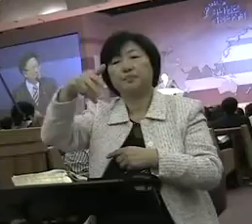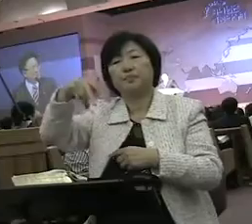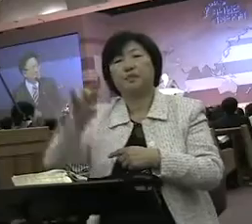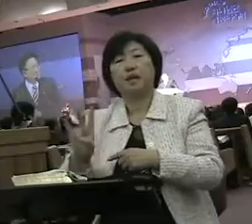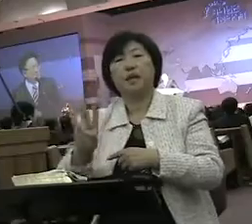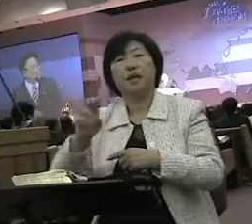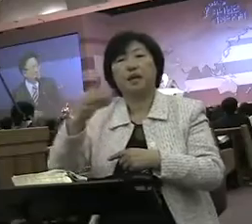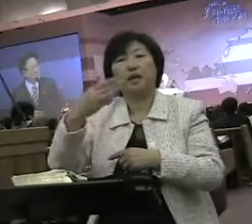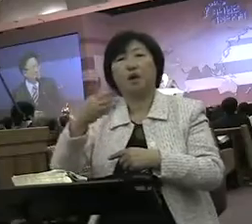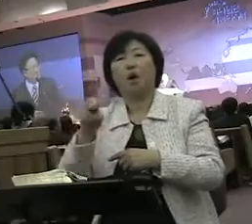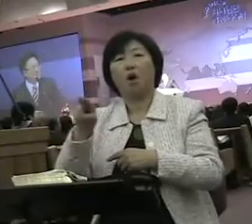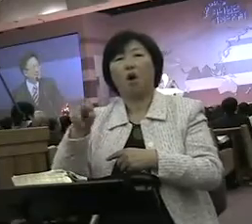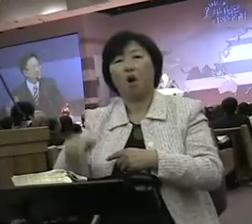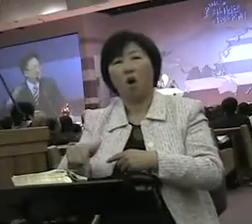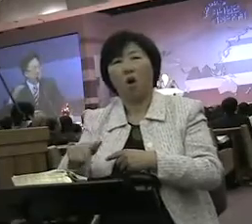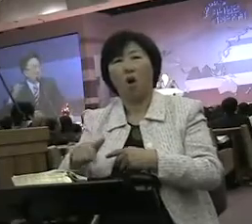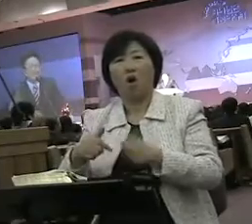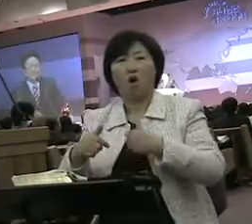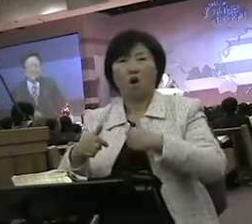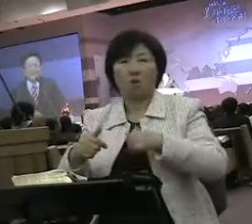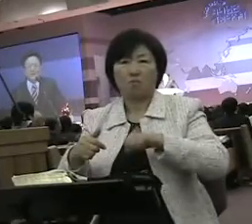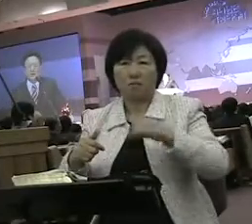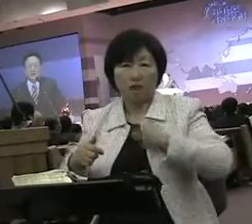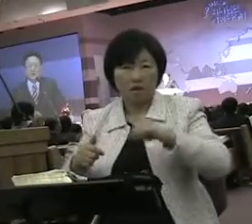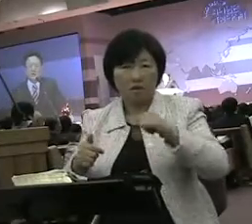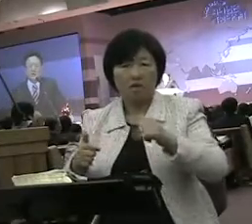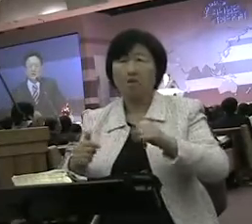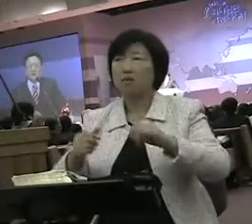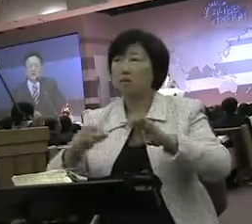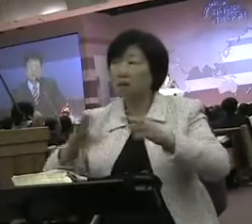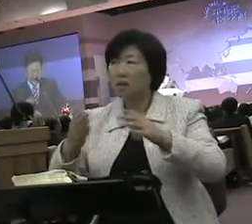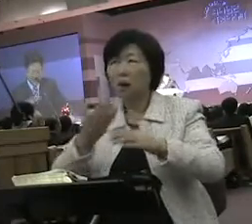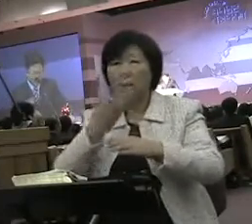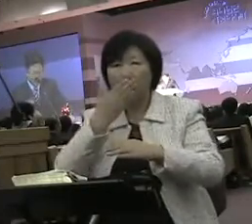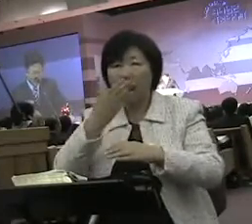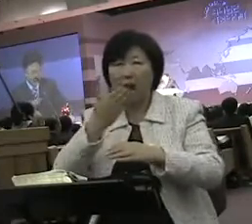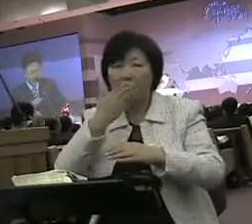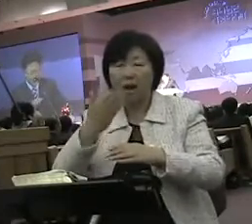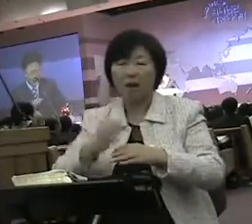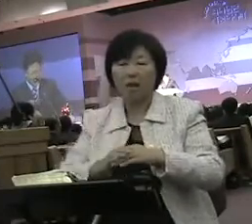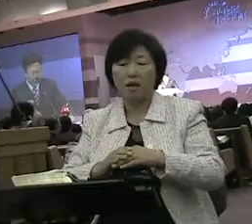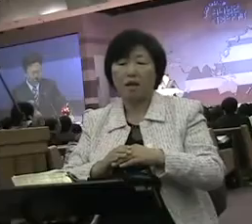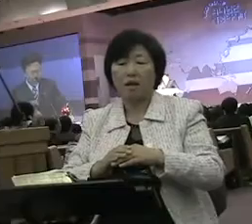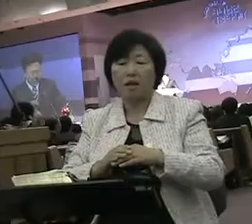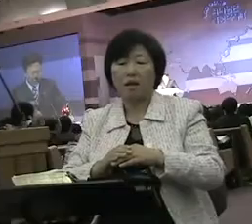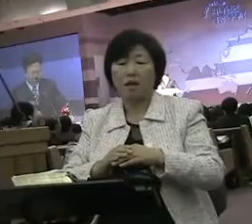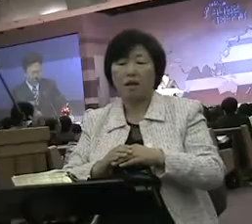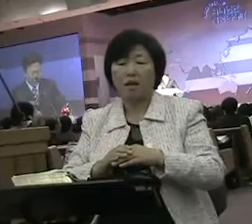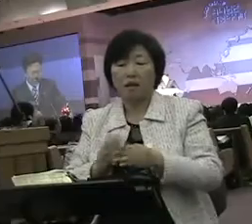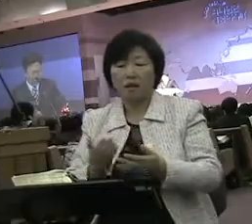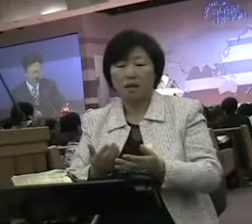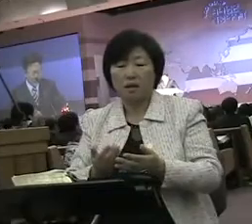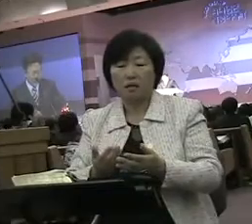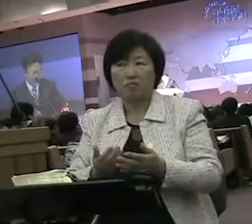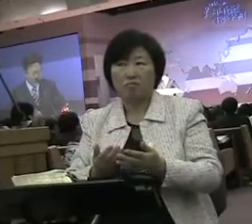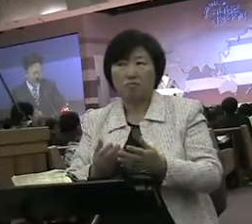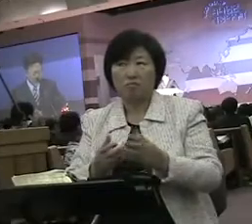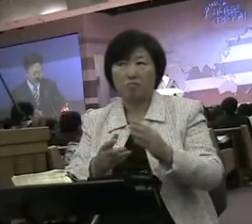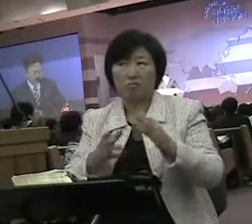세대 아닙니까? 그냥 잠재력으로, 가능성으로 그쳐버리고 있는